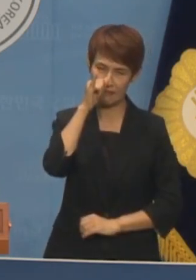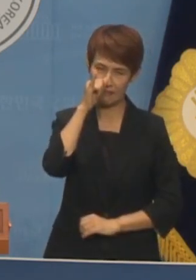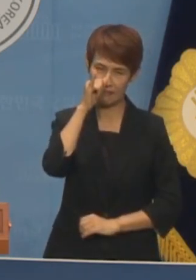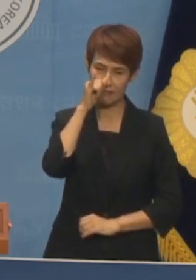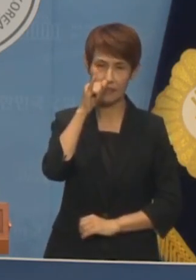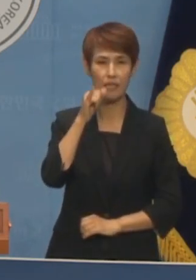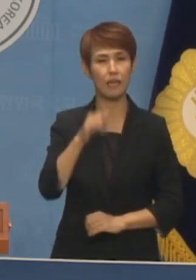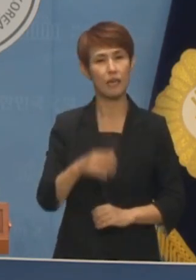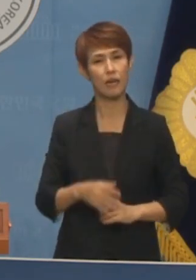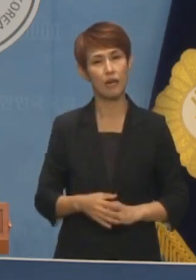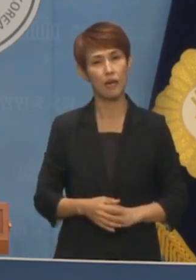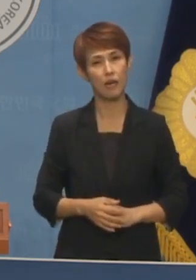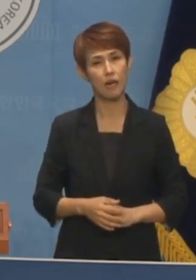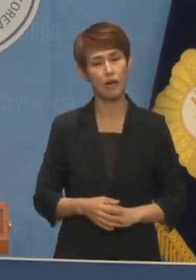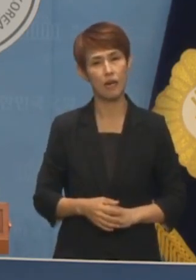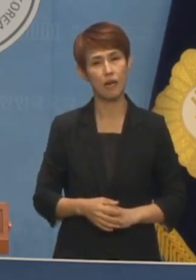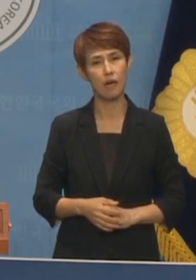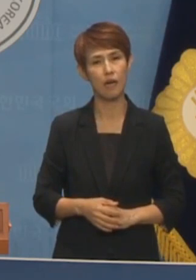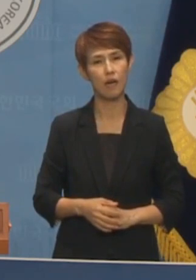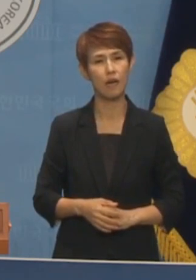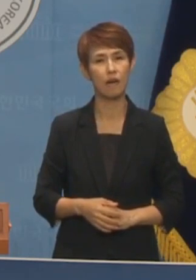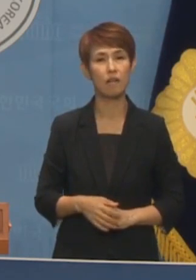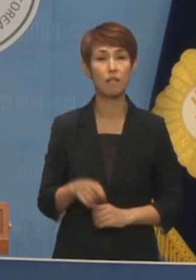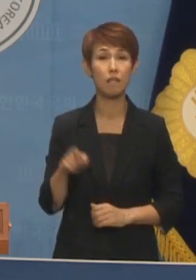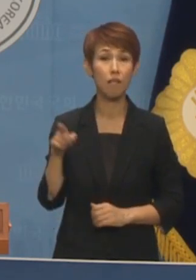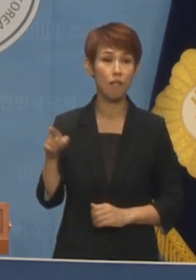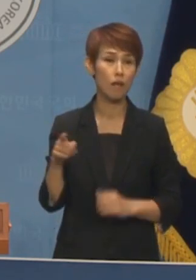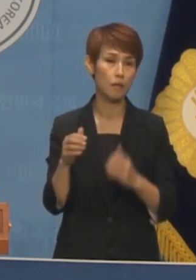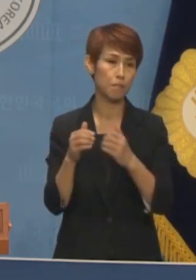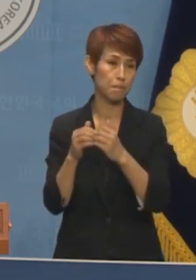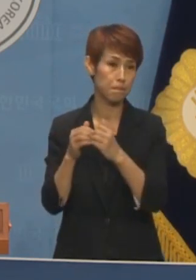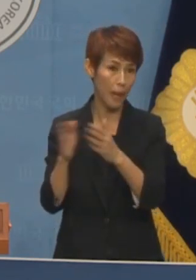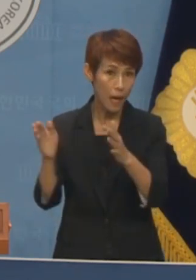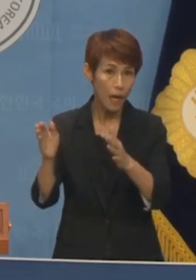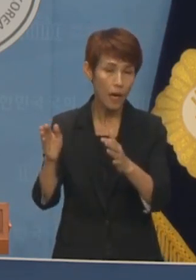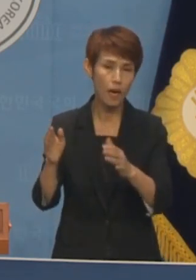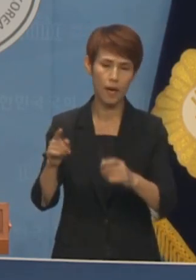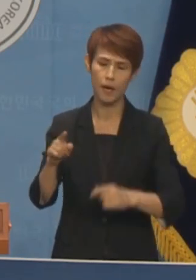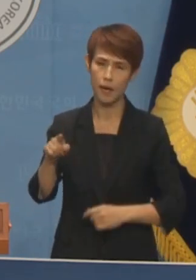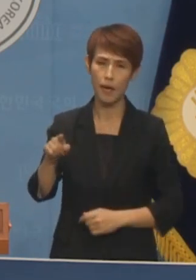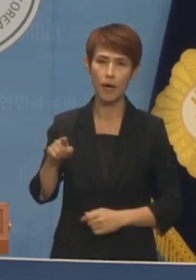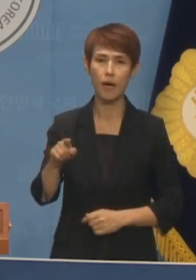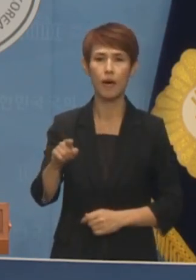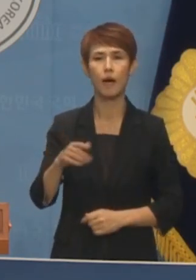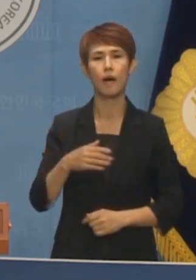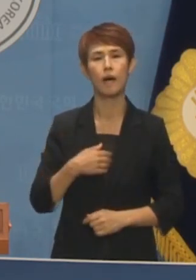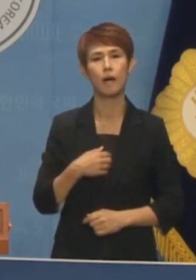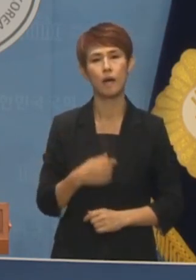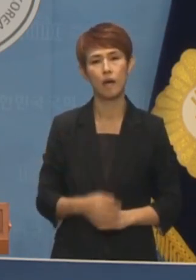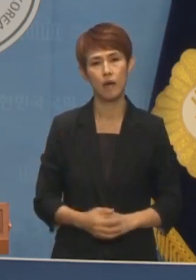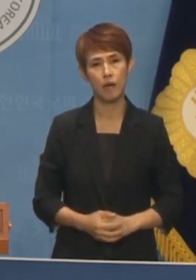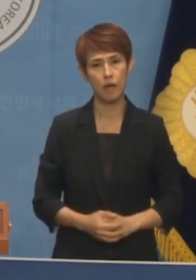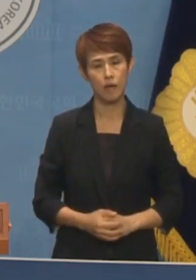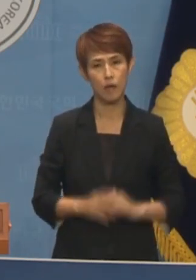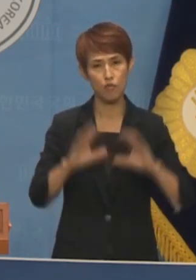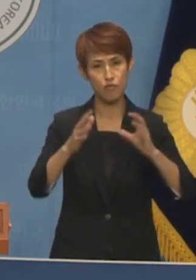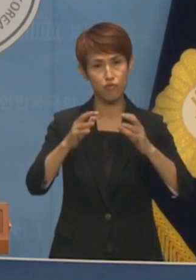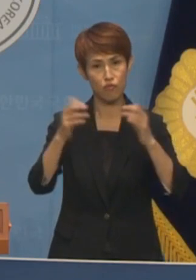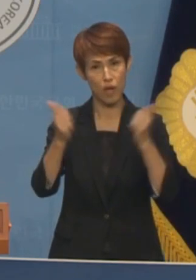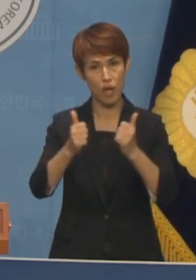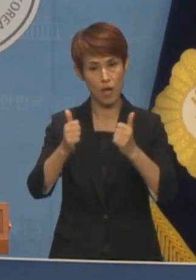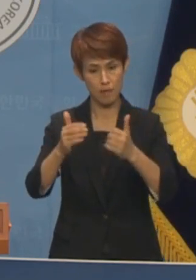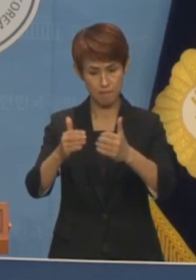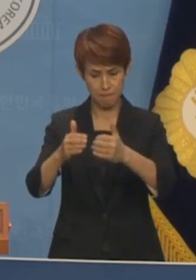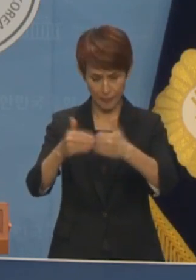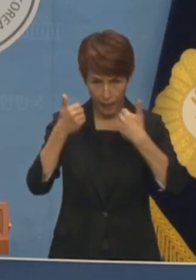전초전이라고나 할까 그런 것을 일삼는다는 등의 발언으로 민의의 전당인 국회를 모독하는가